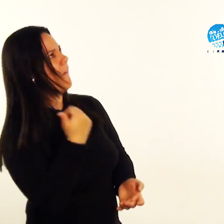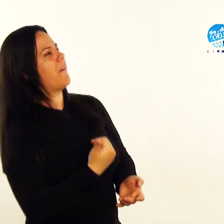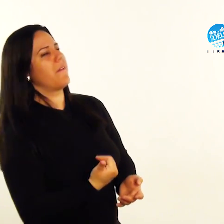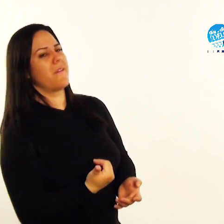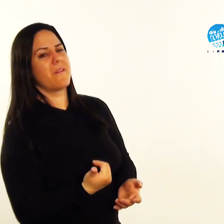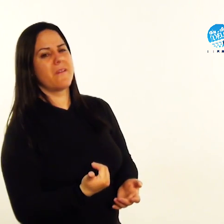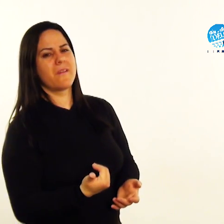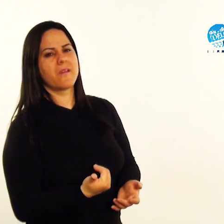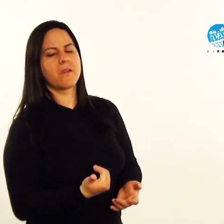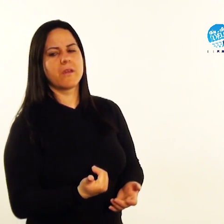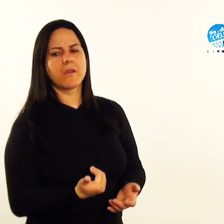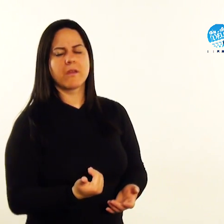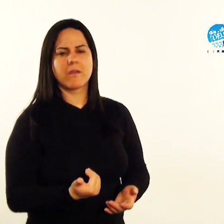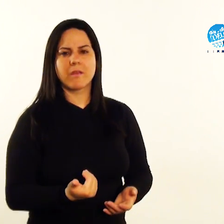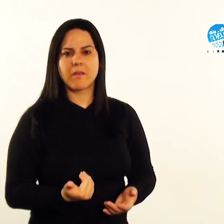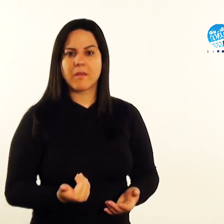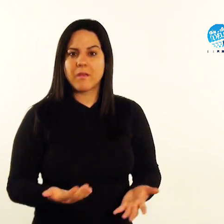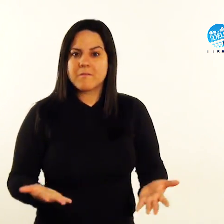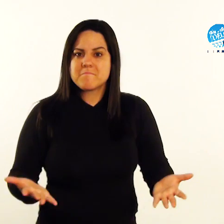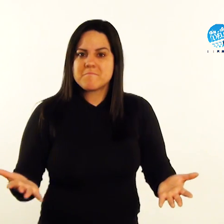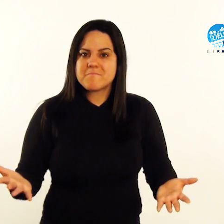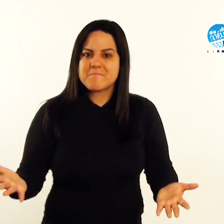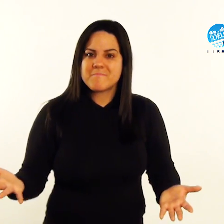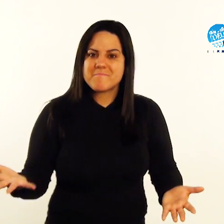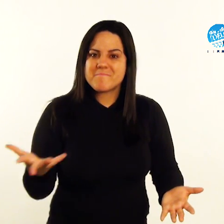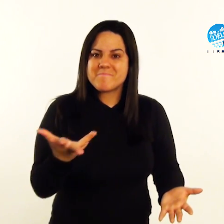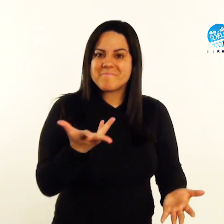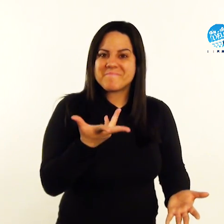daí. Que coisa tremenda.